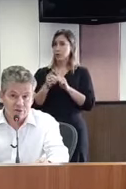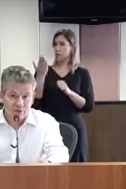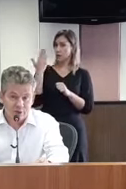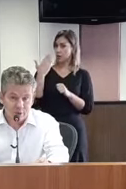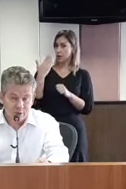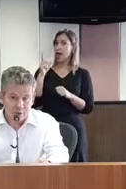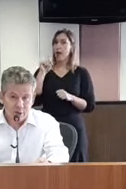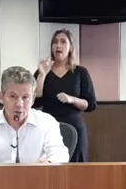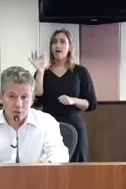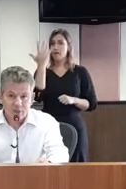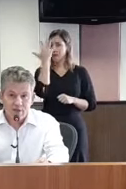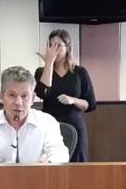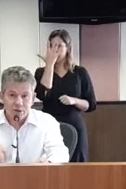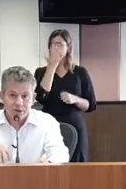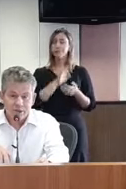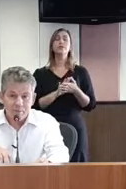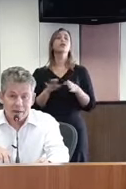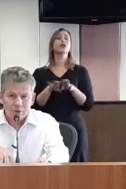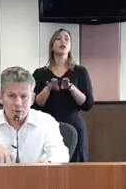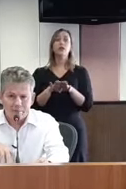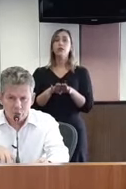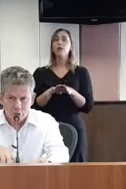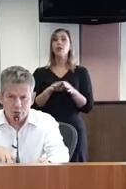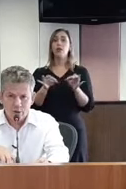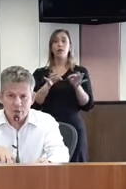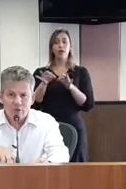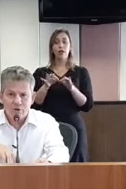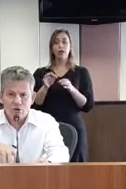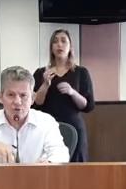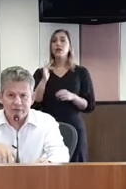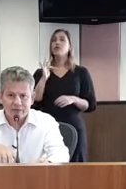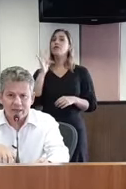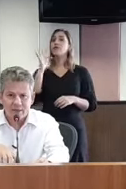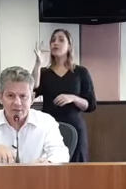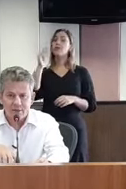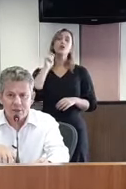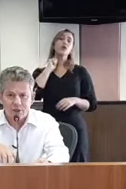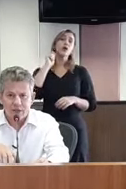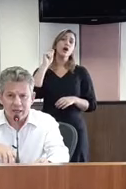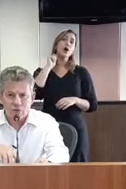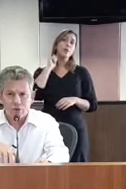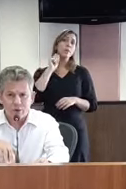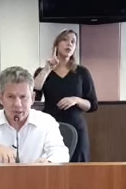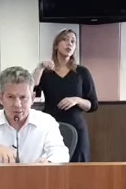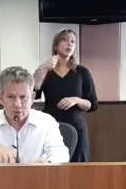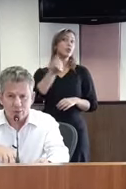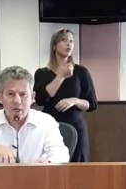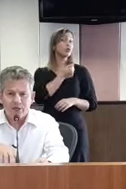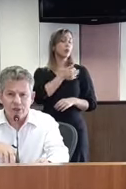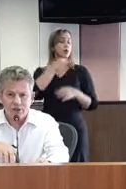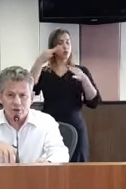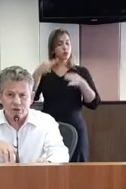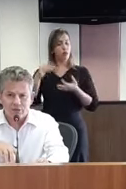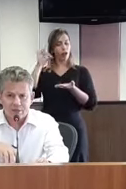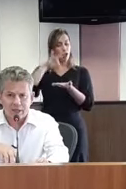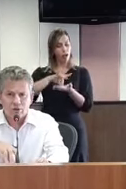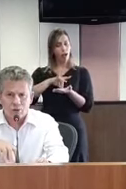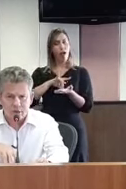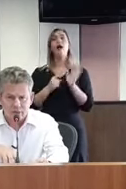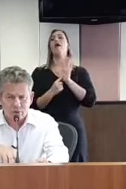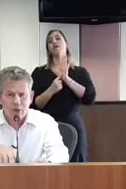portanto, de fevereiro. Nós deveremos ter esse impacto em abril. Então, vamos conversar em cima de dados concretos. Assim que nós